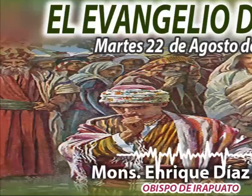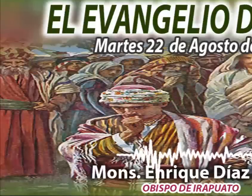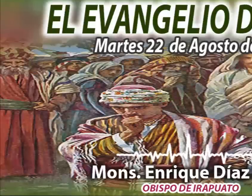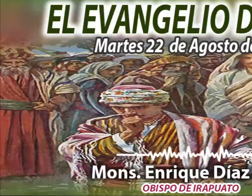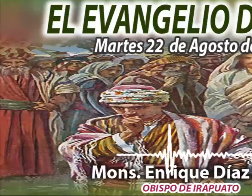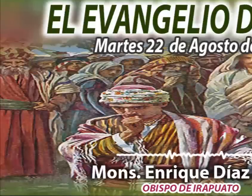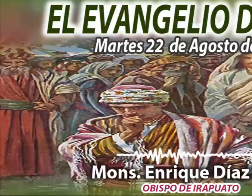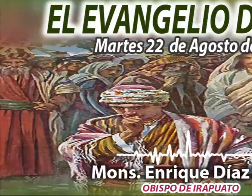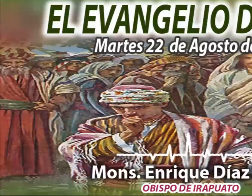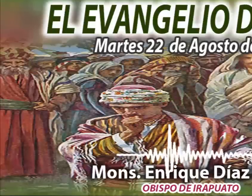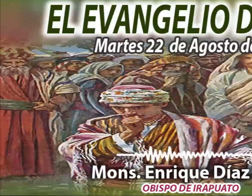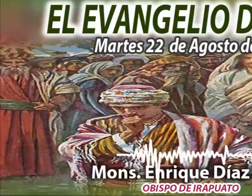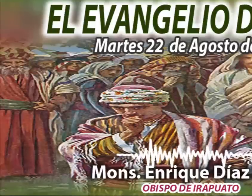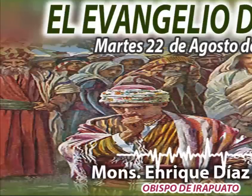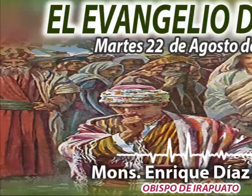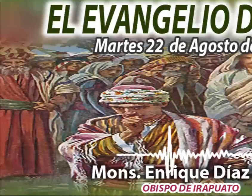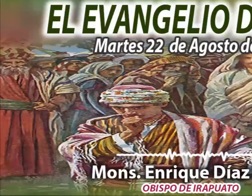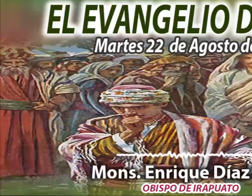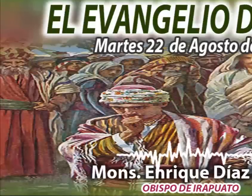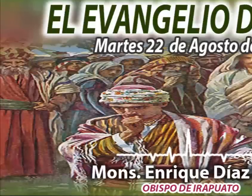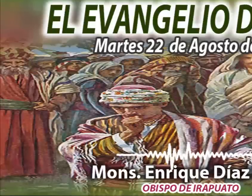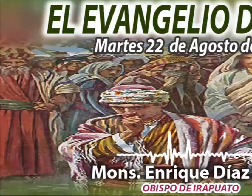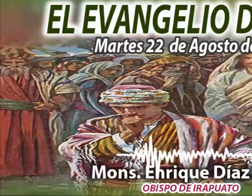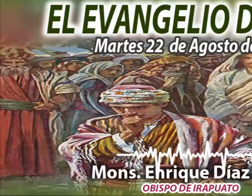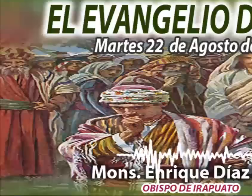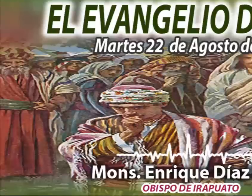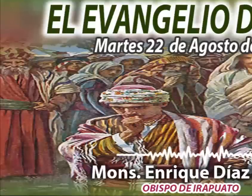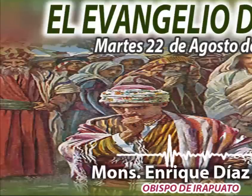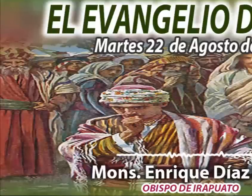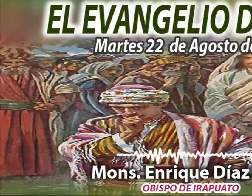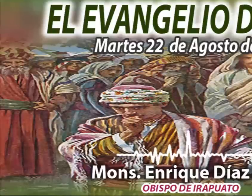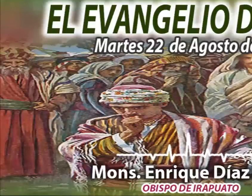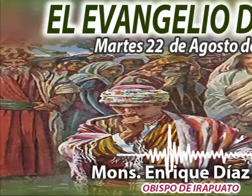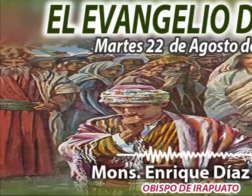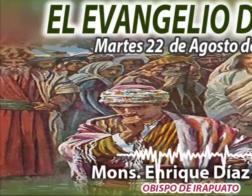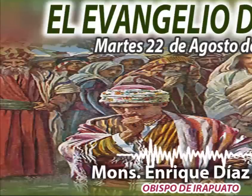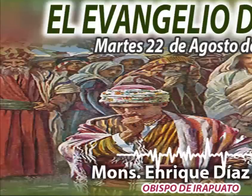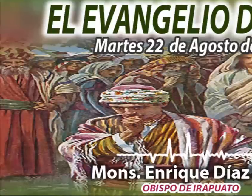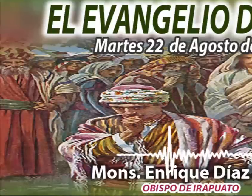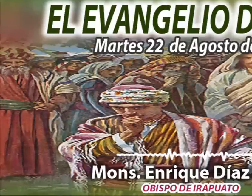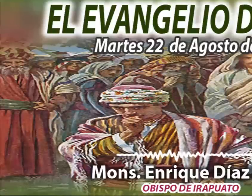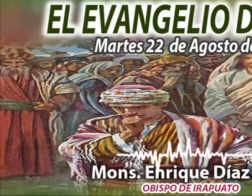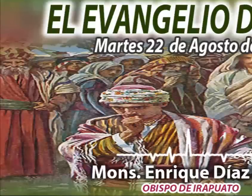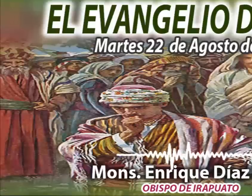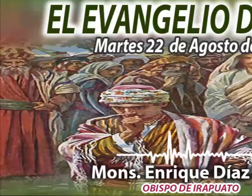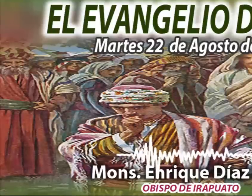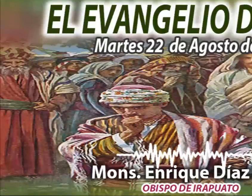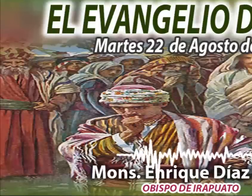Dispuso Dios en su sabiduría revelarse a sí mismo y dar a conocer el misterio de su voluntad.